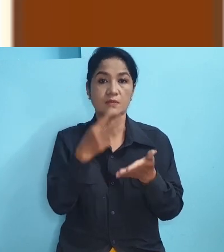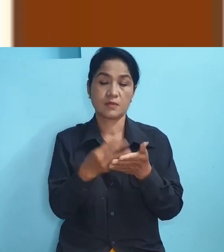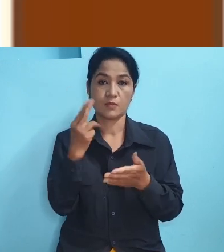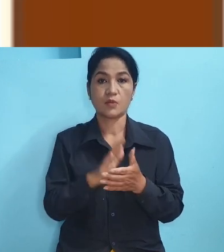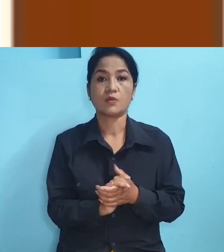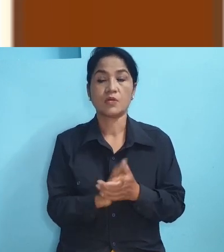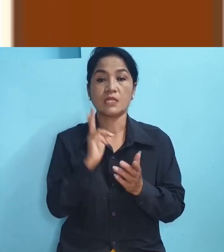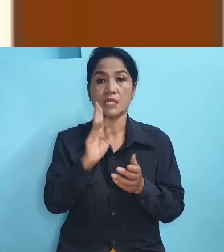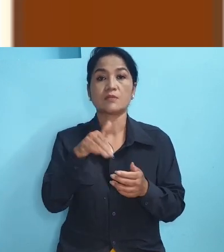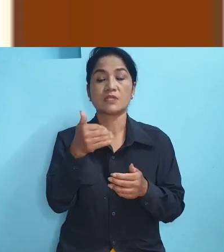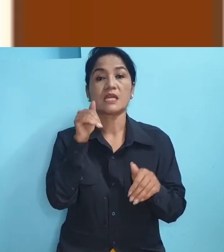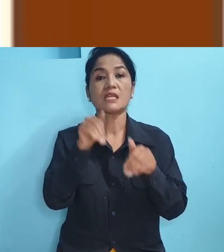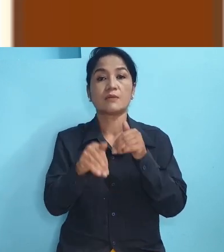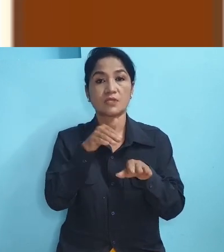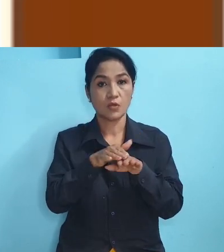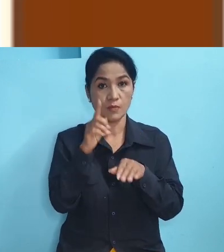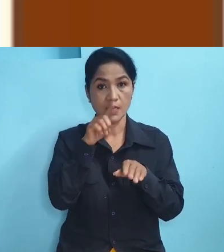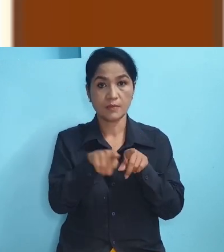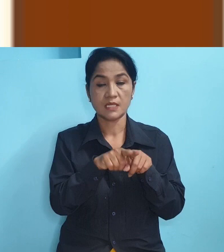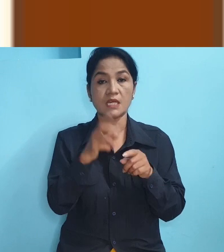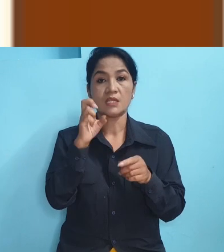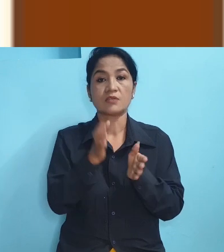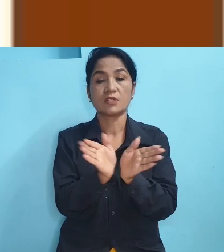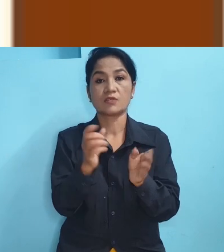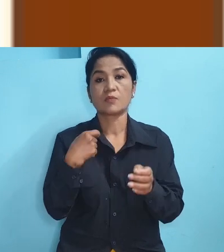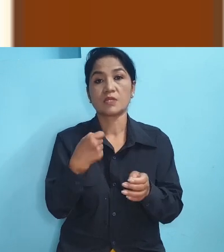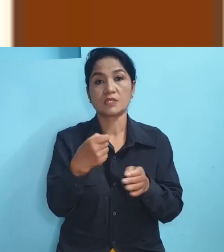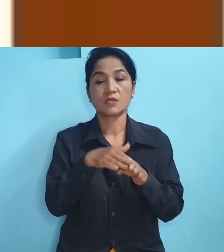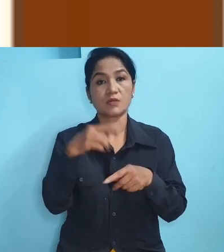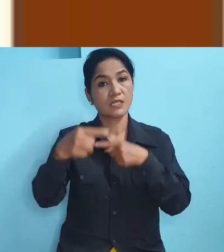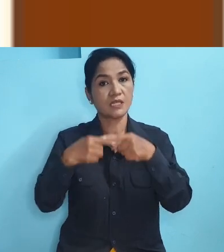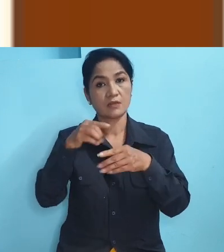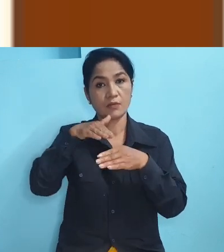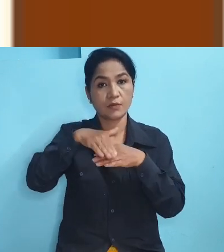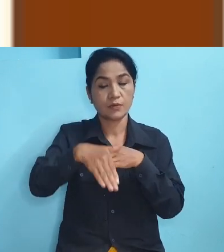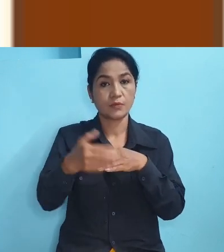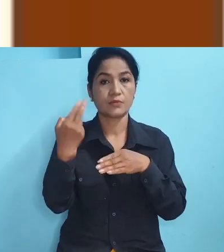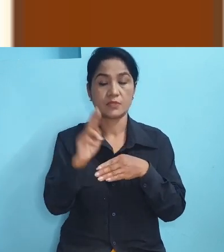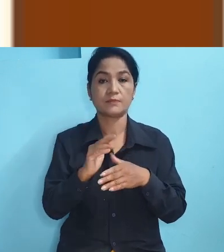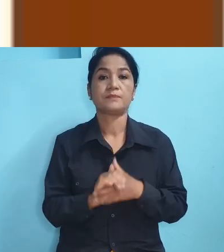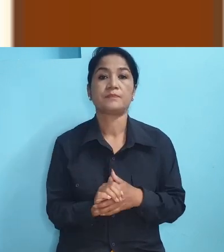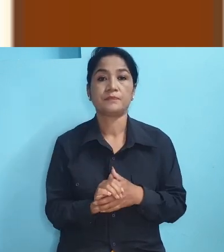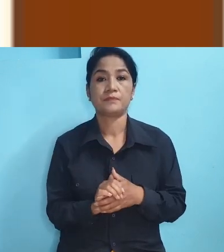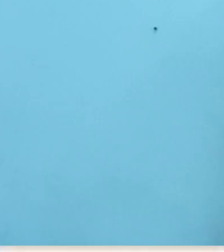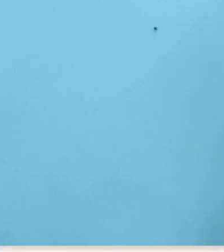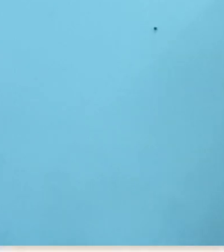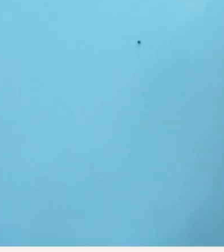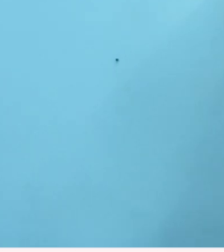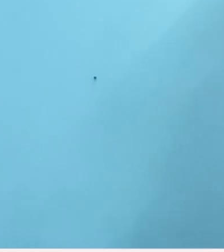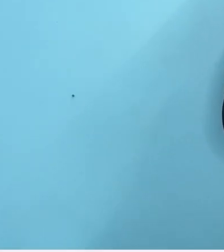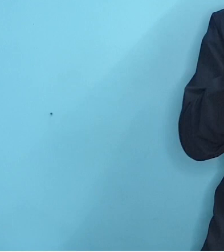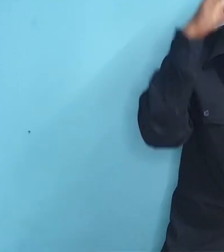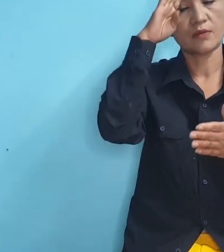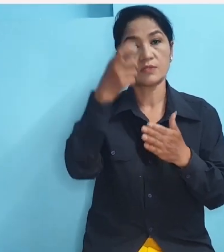6.66% पुग्यो। त्यसपछिका निर्वाचनमा पनि दलितको प्रतिनिधित्व निरन्तर घट्दै गइरहेको छ।